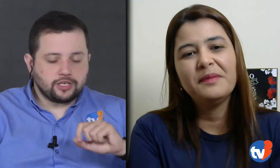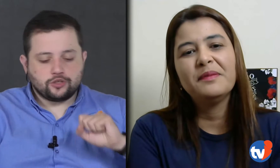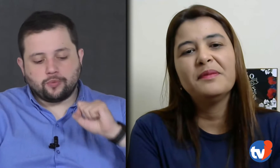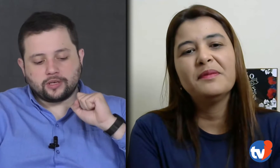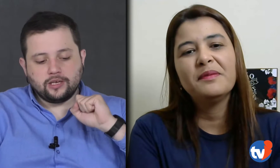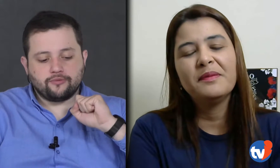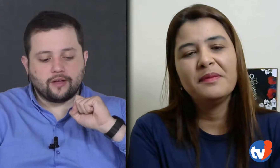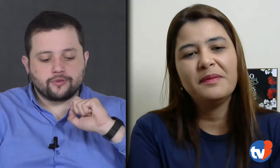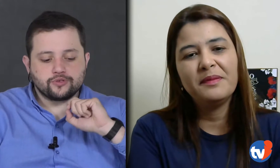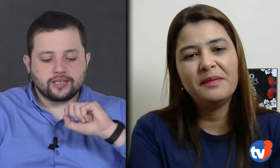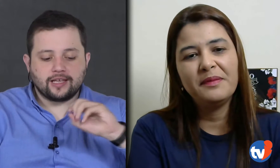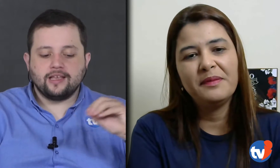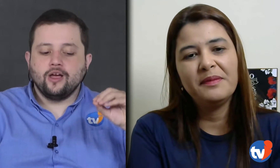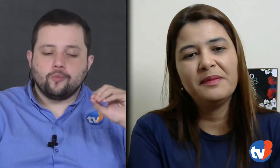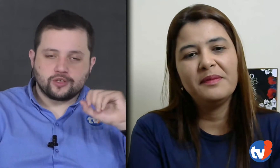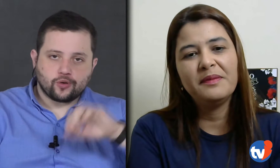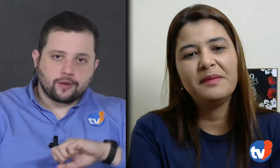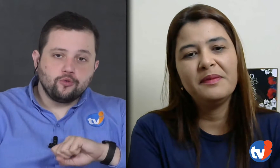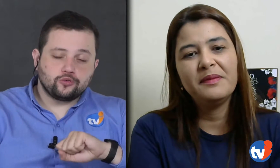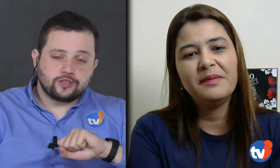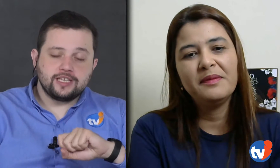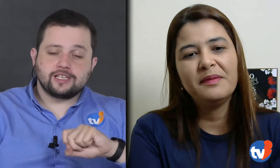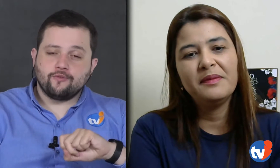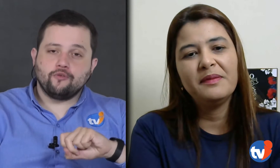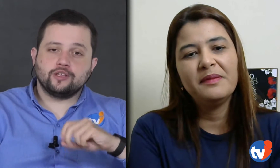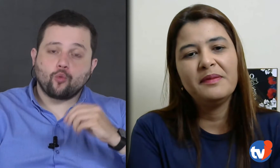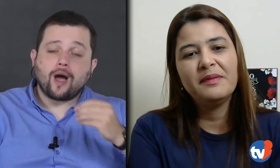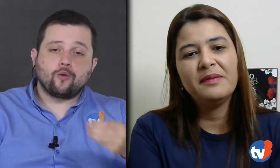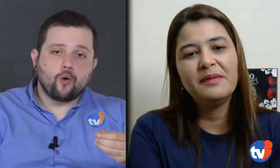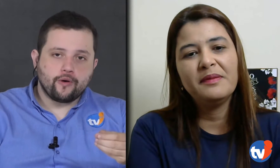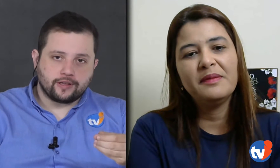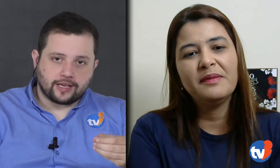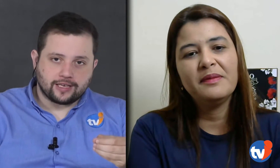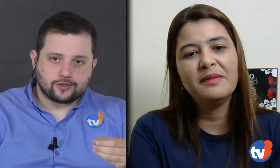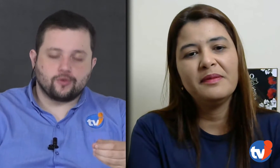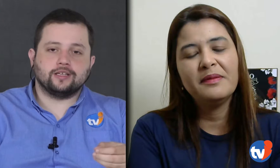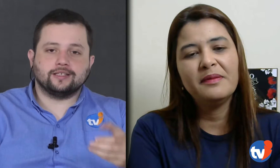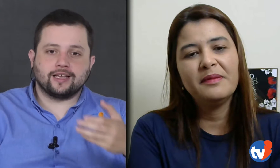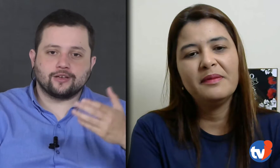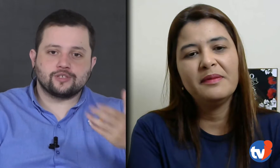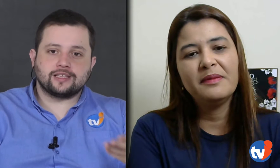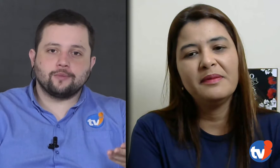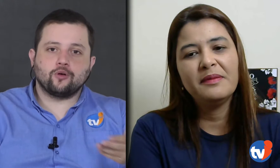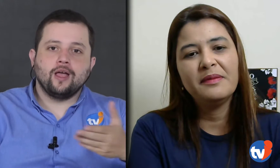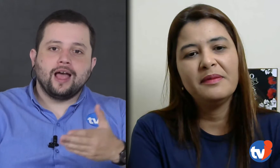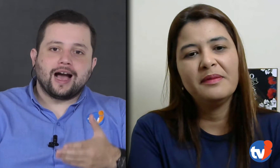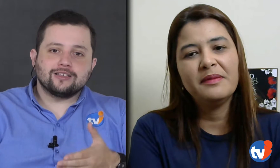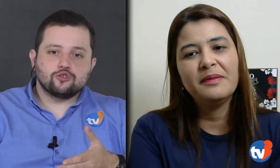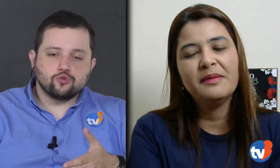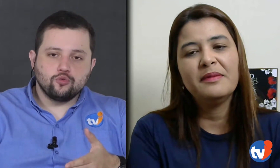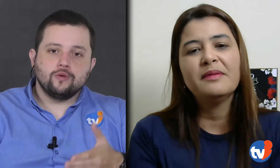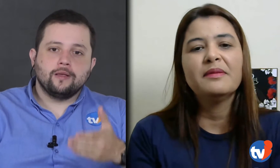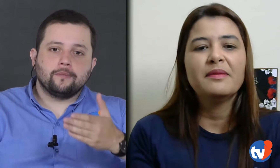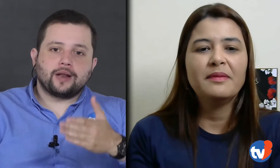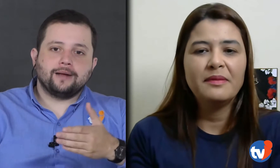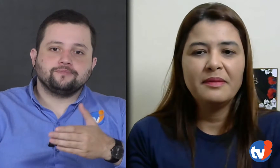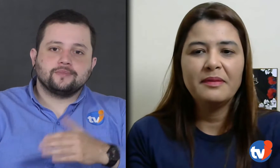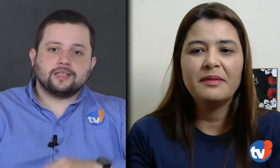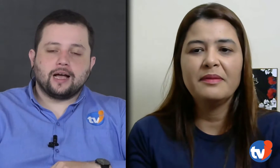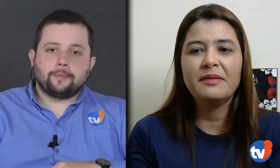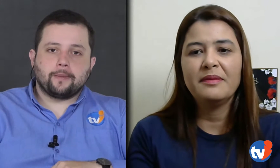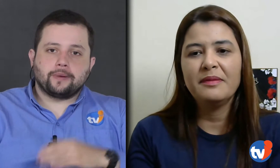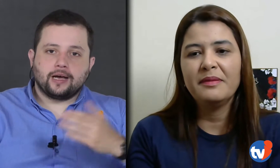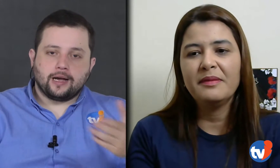E conta pra gente um pouquinho, Flávio, que eu sei que tem uma história muito triste envolvida com a cor, né, que é escolhida, né, que é o setembro azul